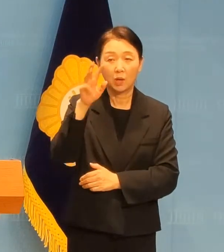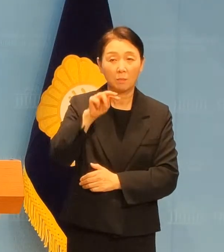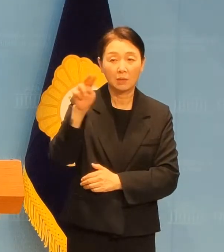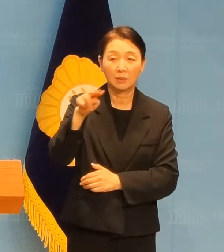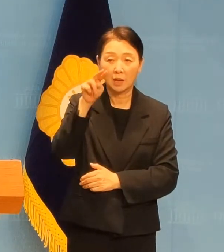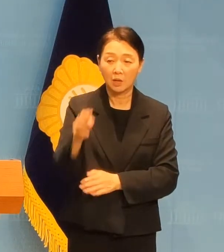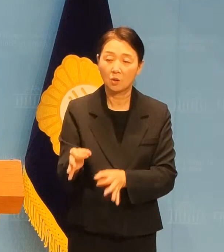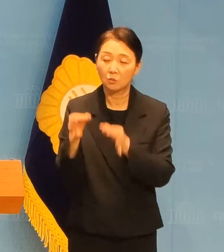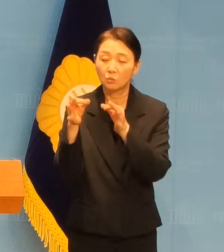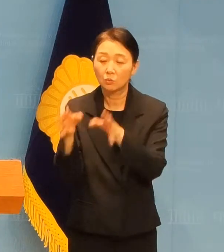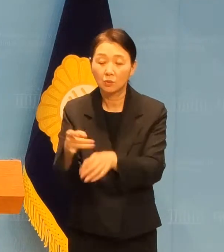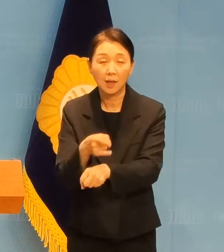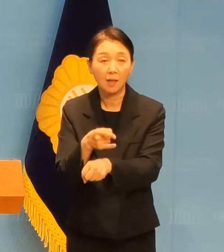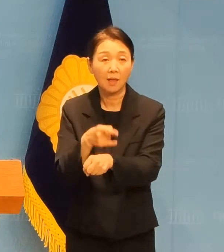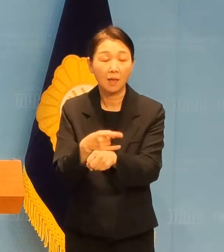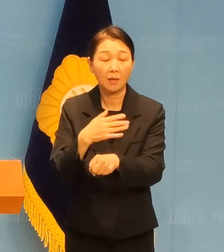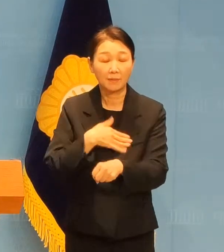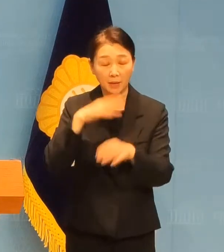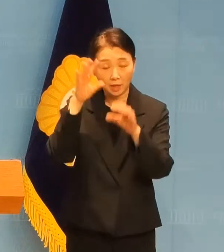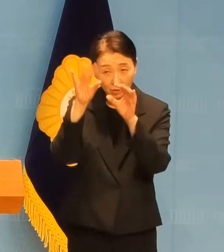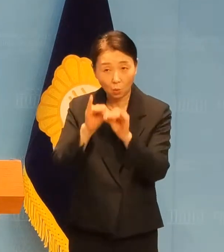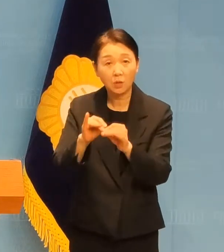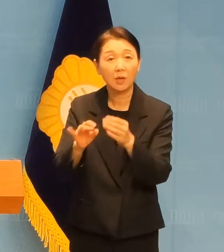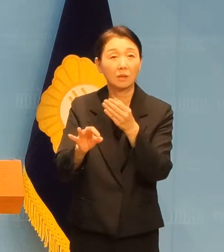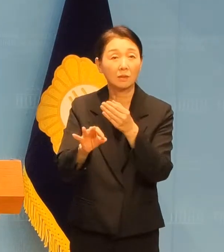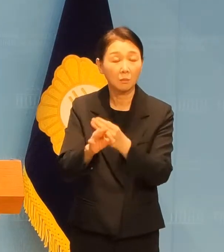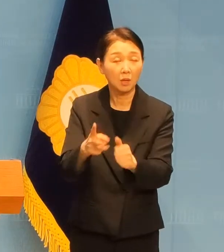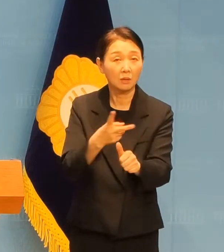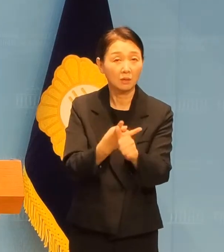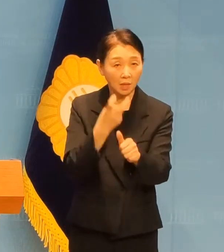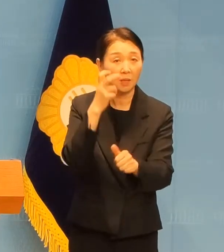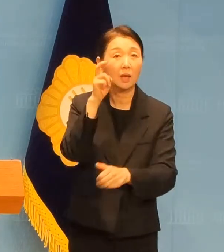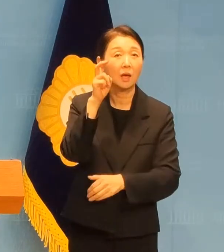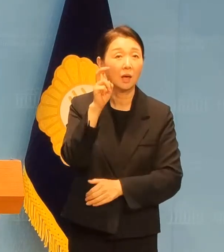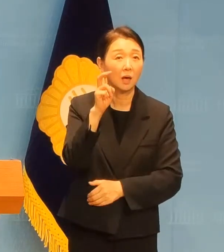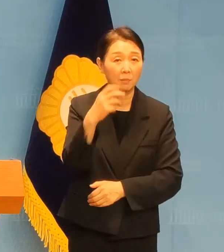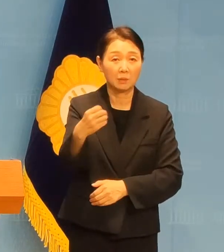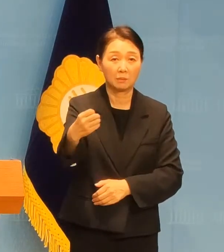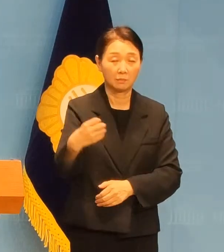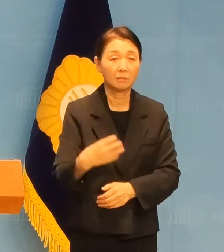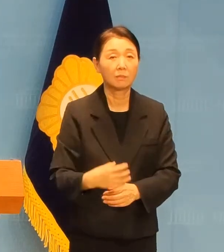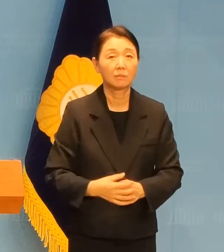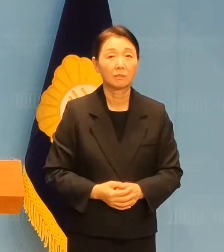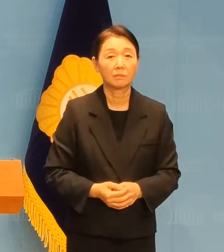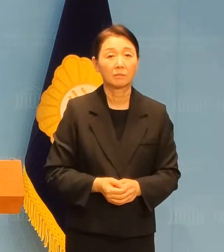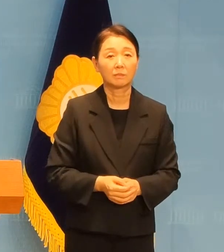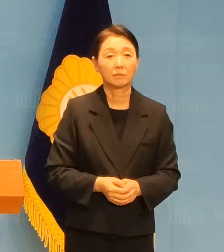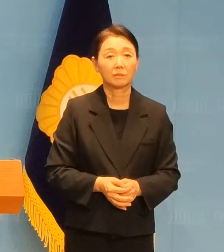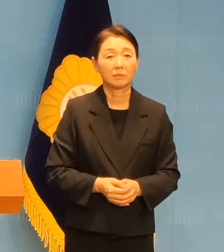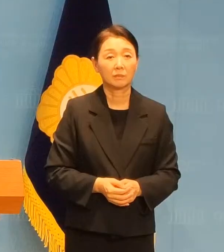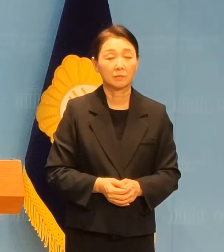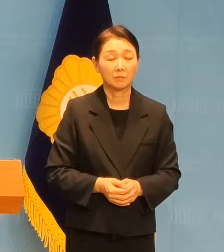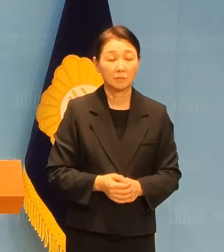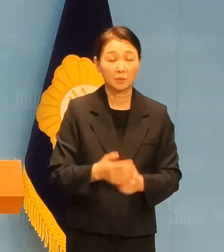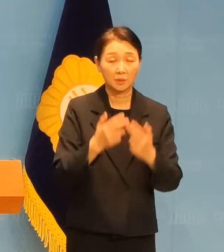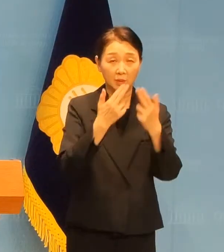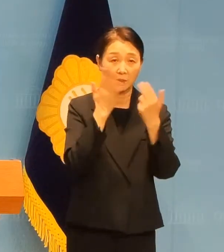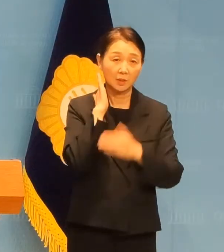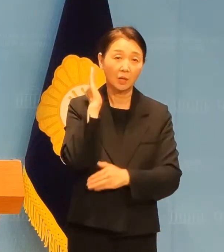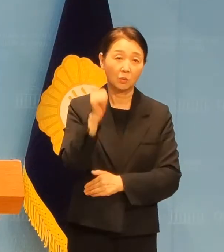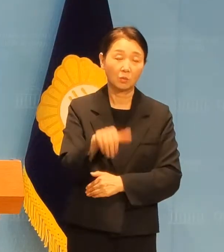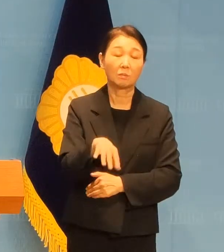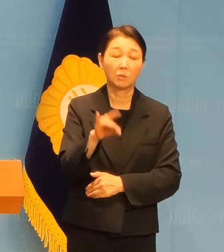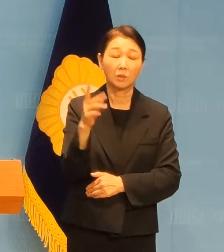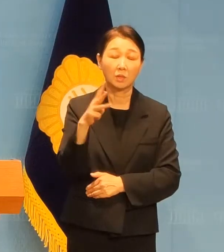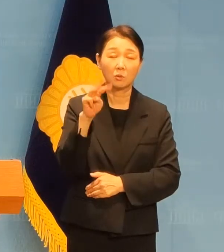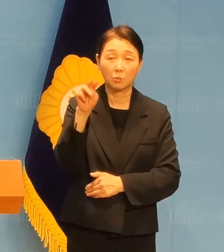대해 내가 모두 동의했다면 탄핵당했을 것이라고 말했습니다. 자신이 먼저 3,500만